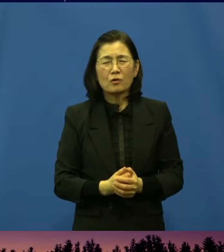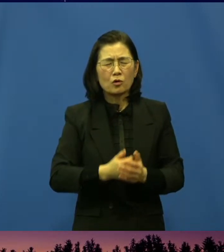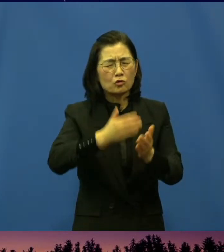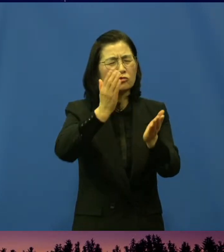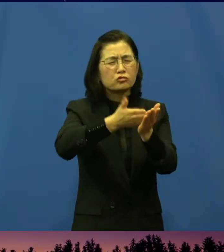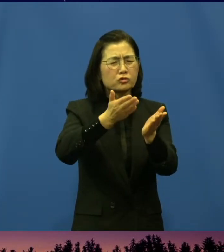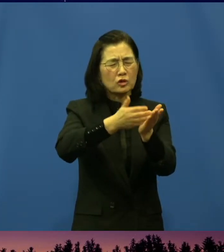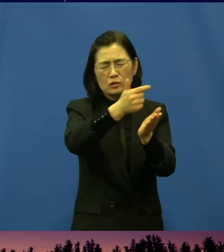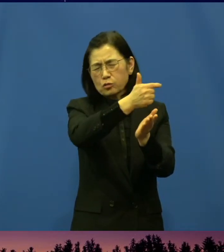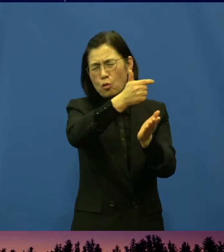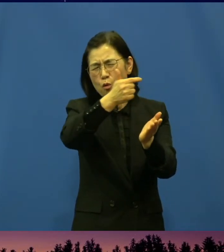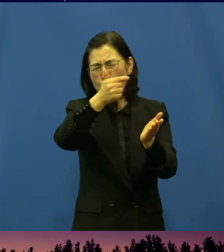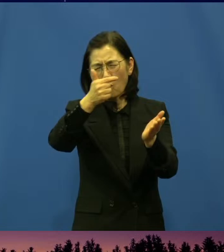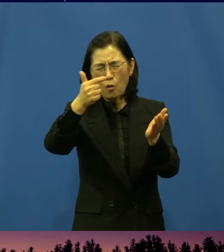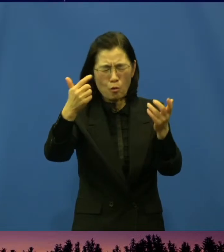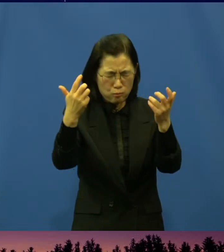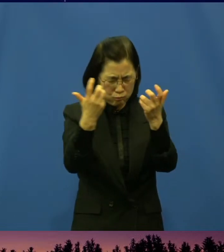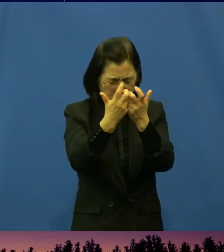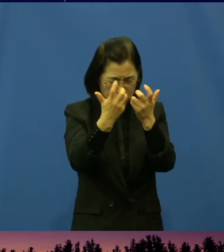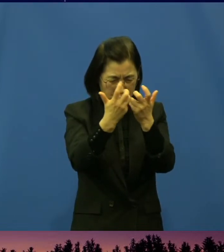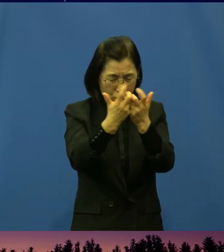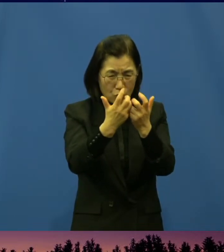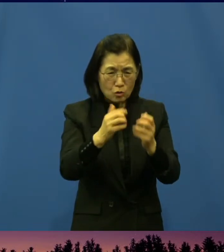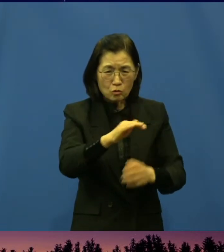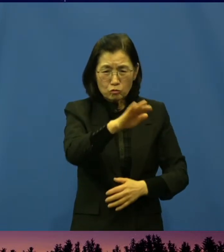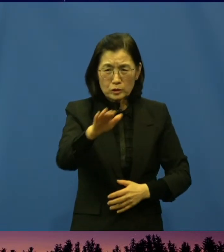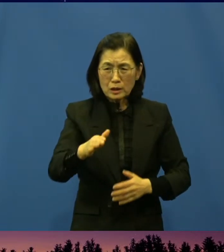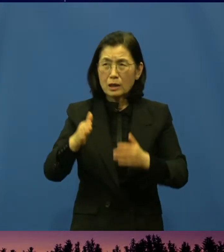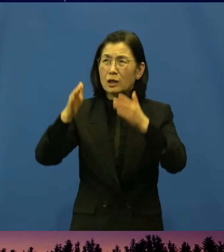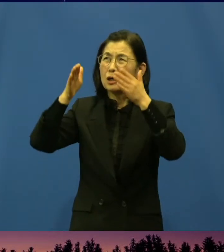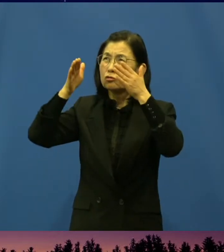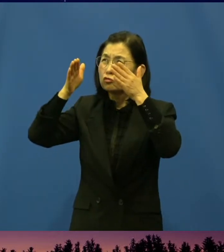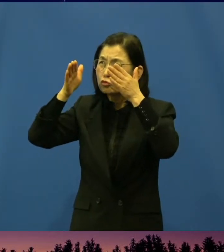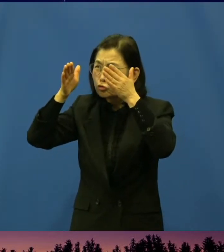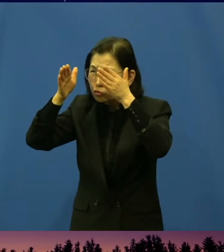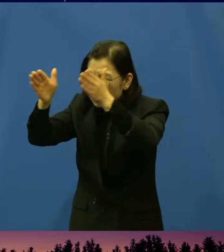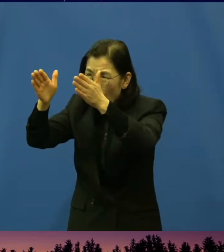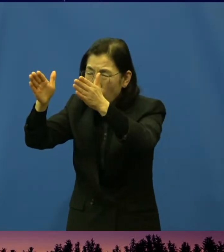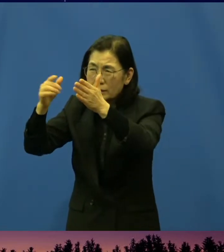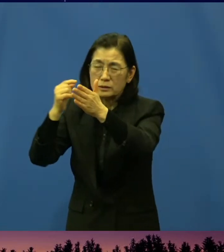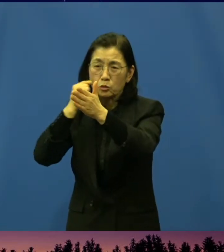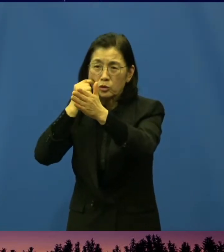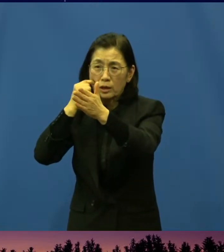뭐가 문제예요? 진짜 우리가 주목해야 할 것이 무엇인지를 놓치게 만들어.